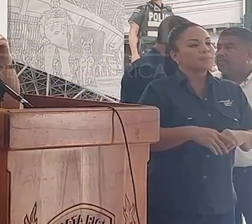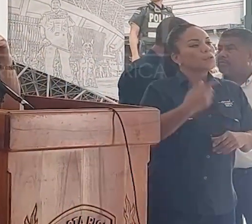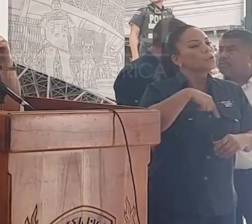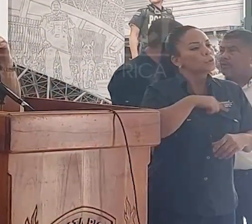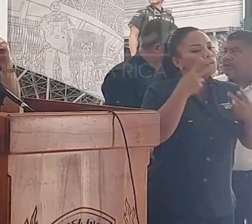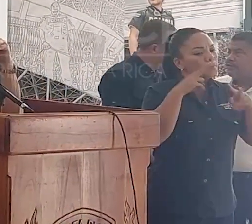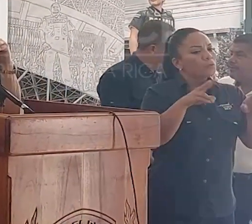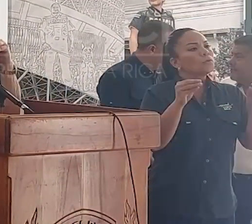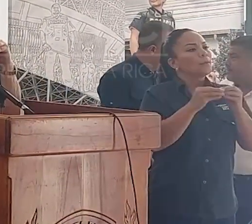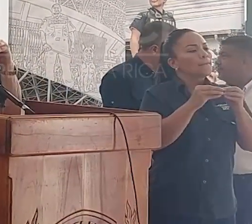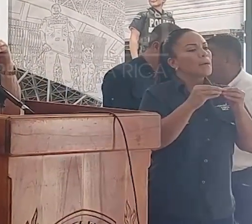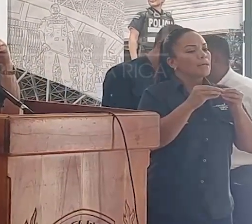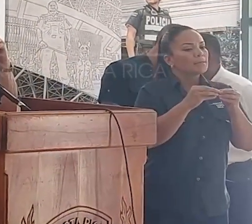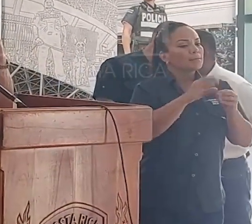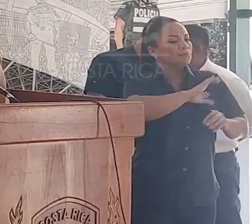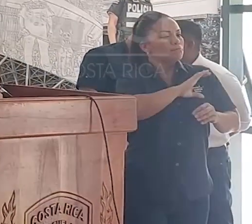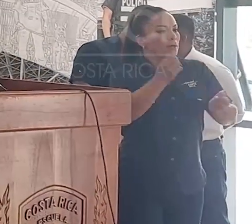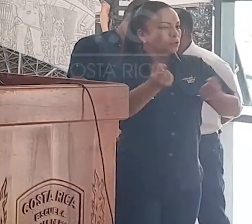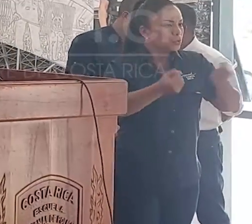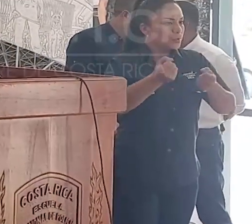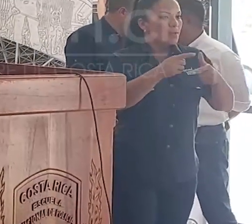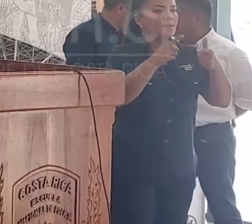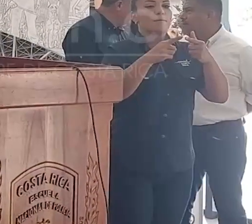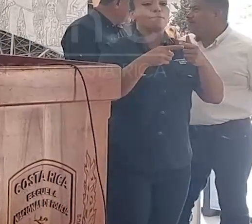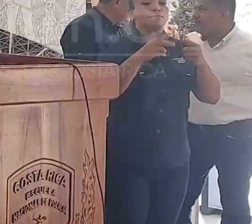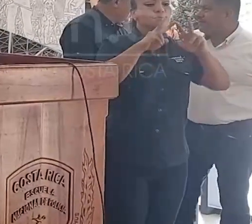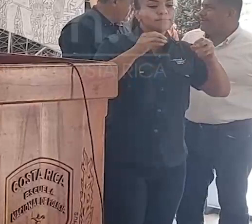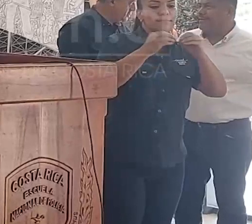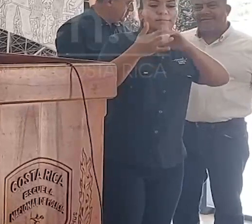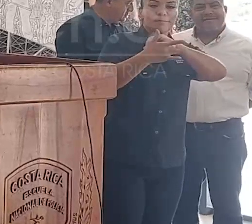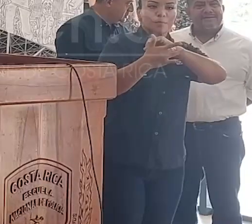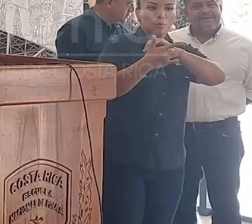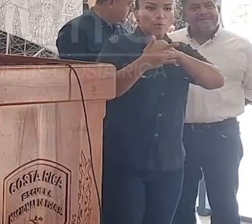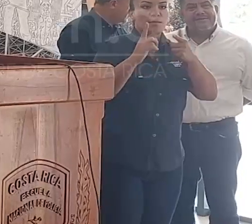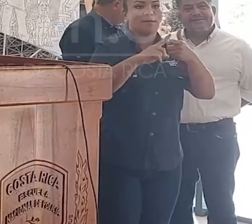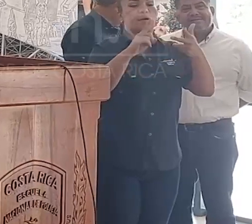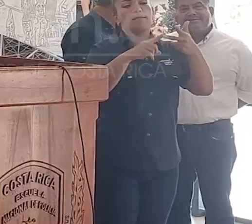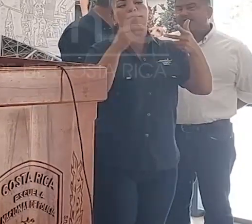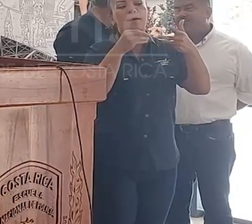Estamos viendo más patrullaje, más tecnología, más